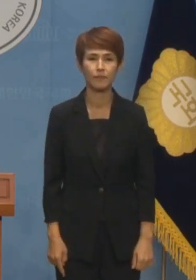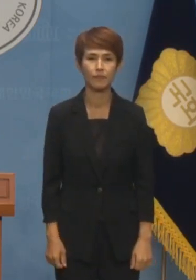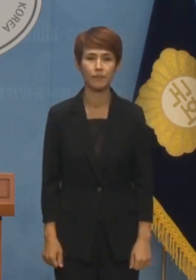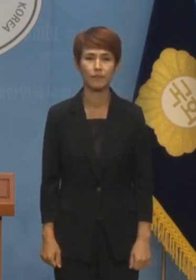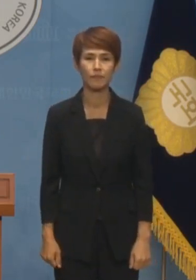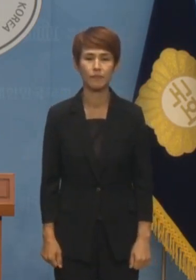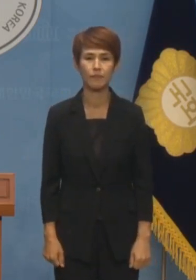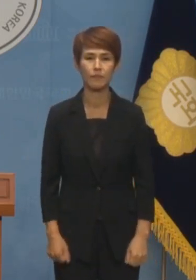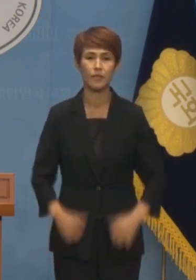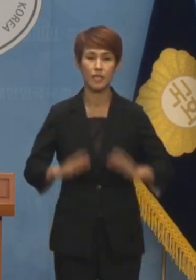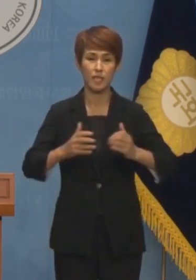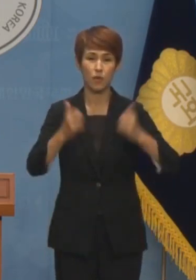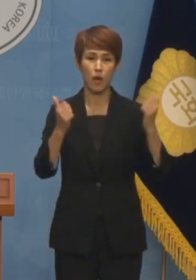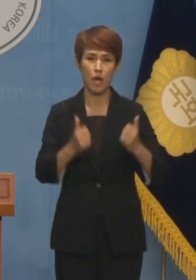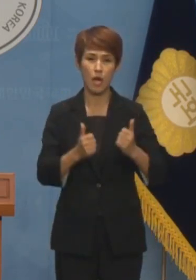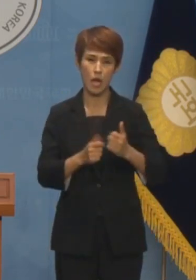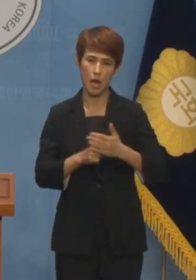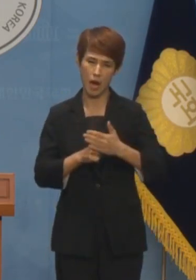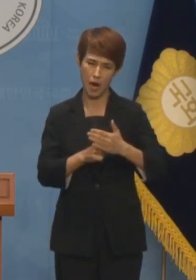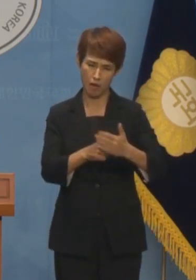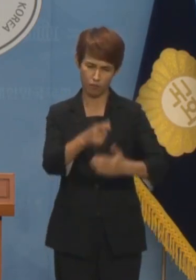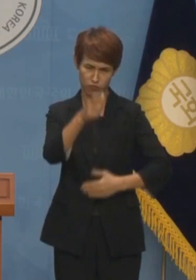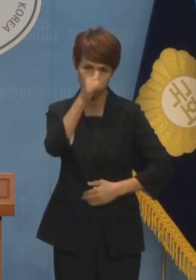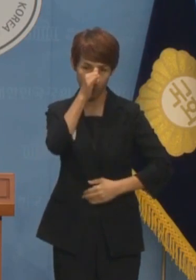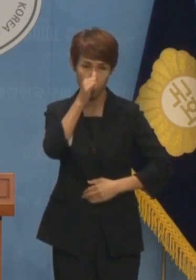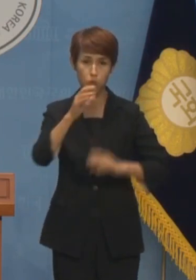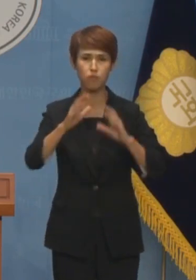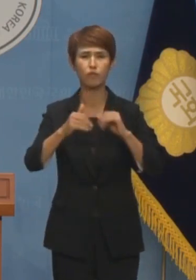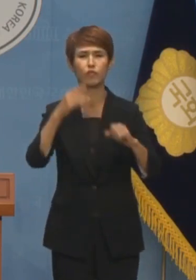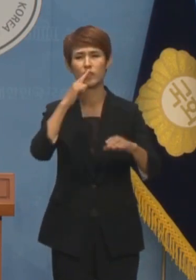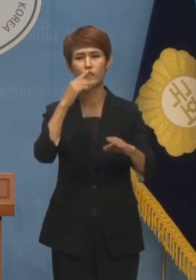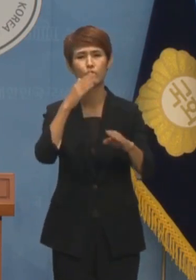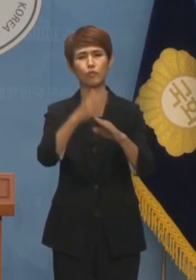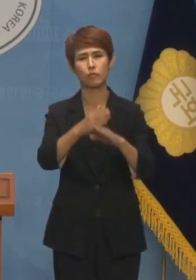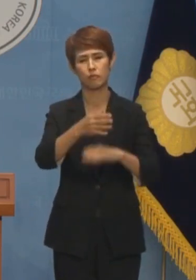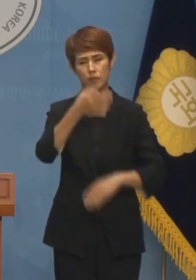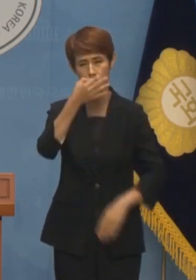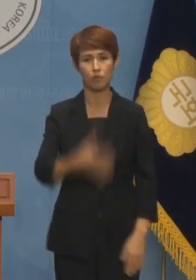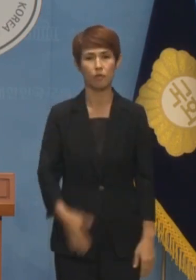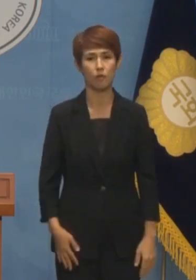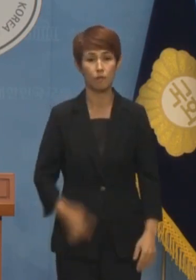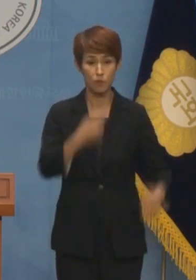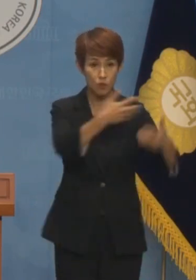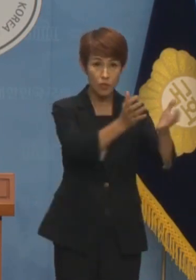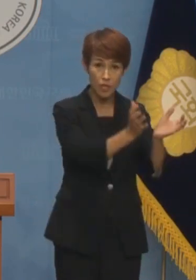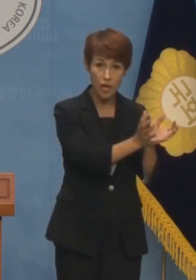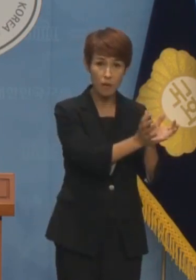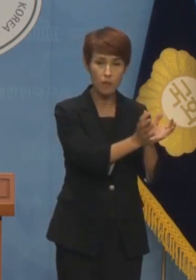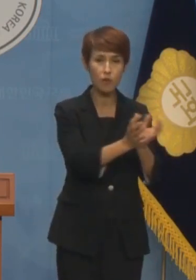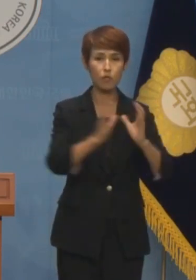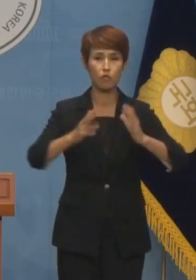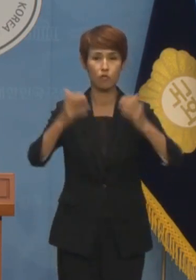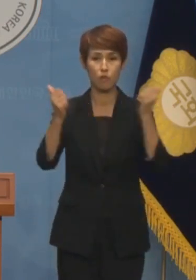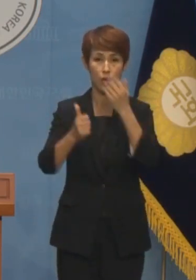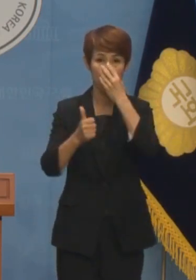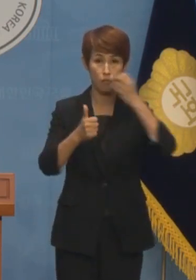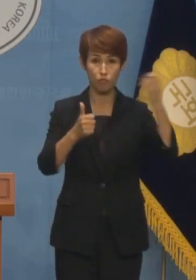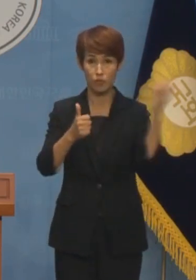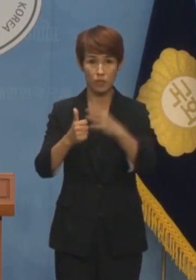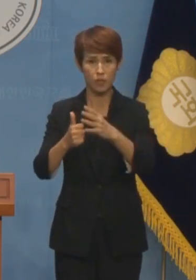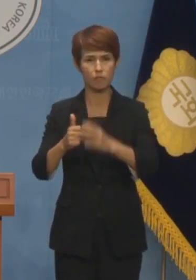의회 폭거에 대한민국 민주주의가 질식하고 있습니다. 민주당의 국회 전례 무시는 끝이